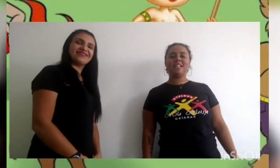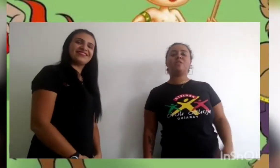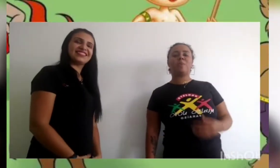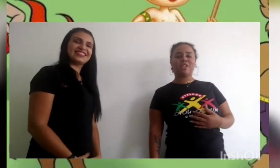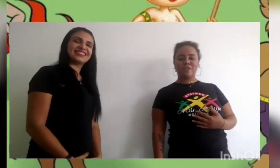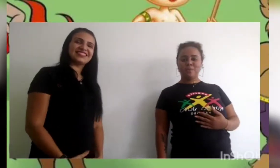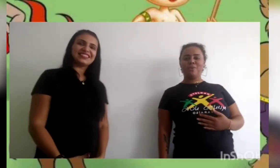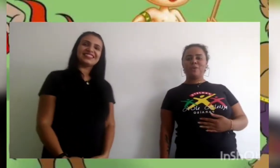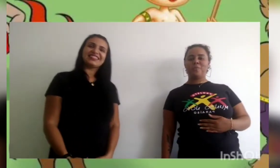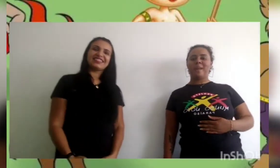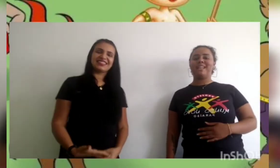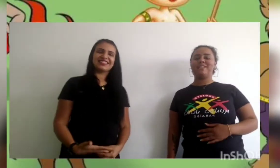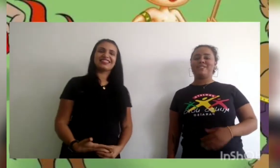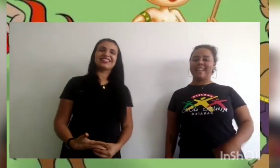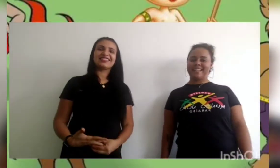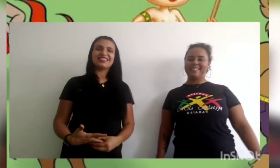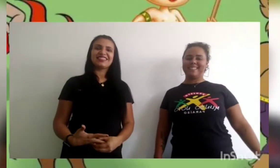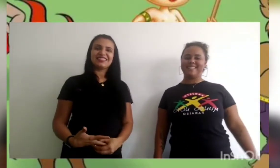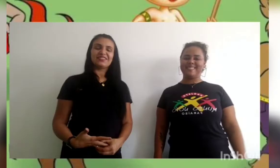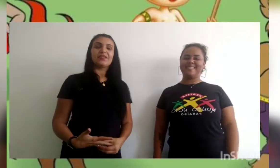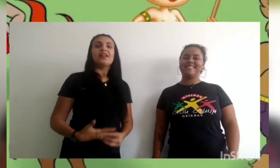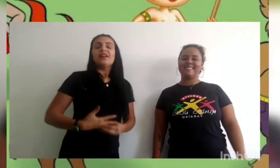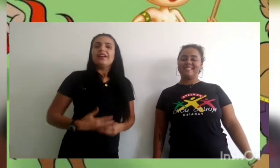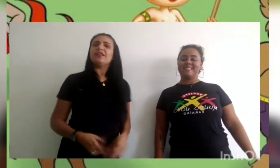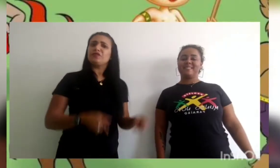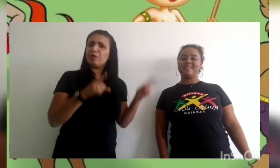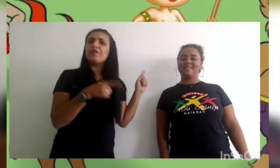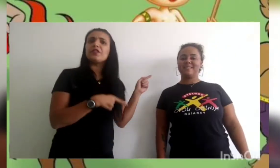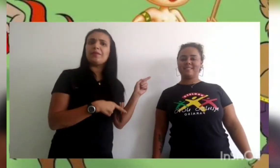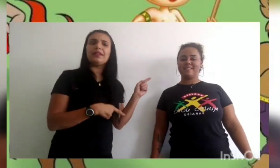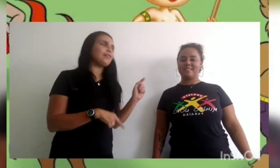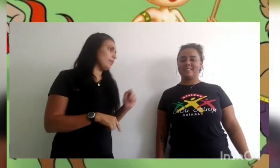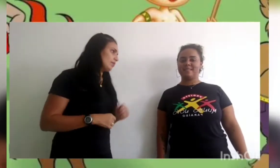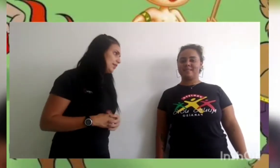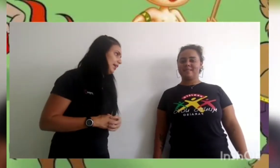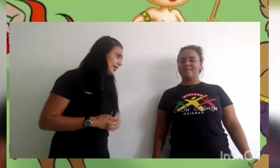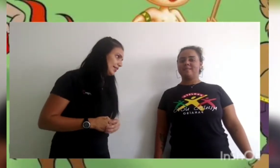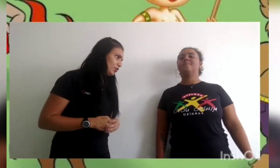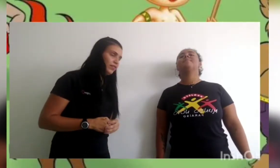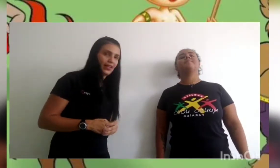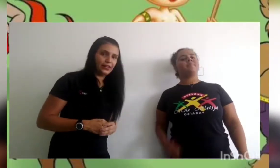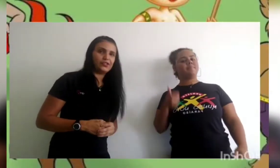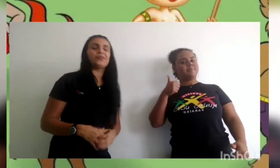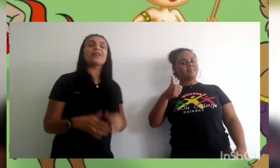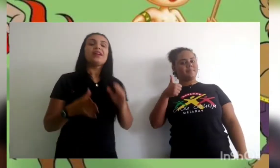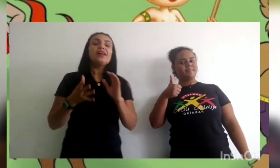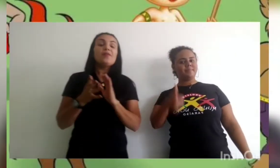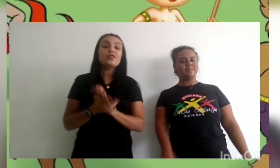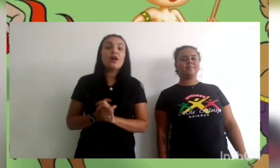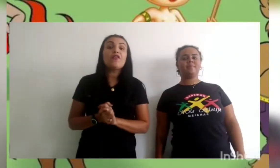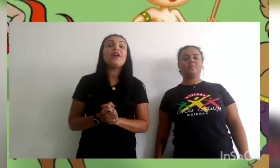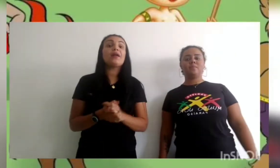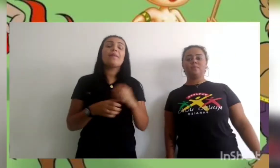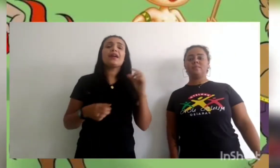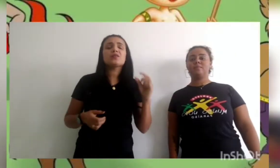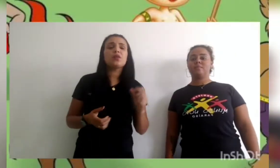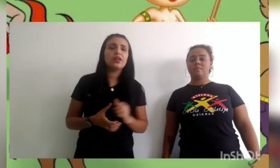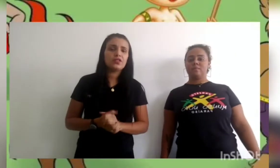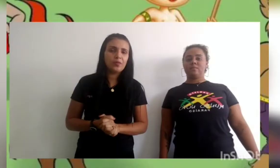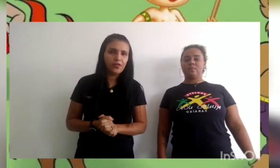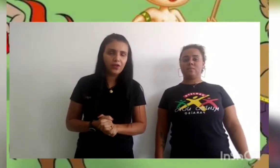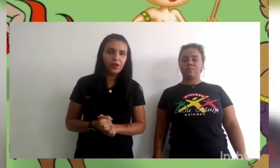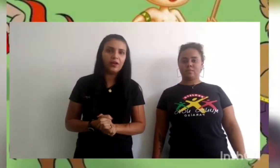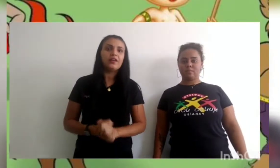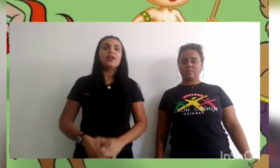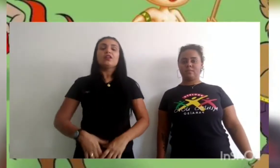professora Brenda, do projeto Mundo Novo Paraíso de Natação. E a professora Brenda vai me auxiliar nessa atividade. Pessoal, eu vou falar mais um